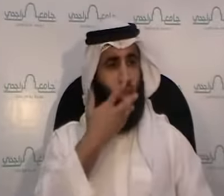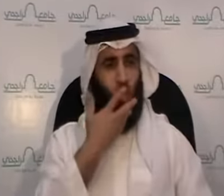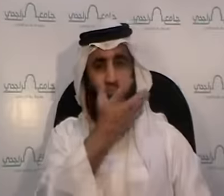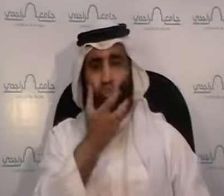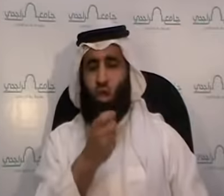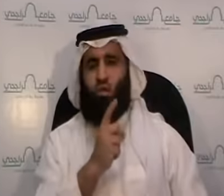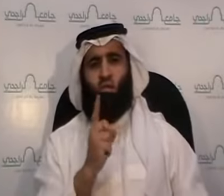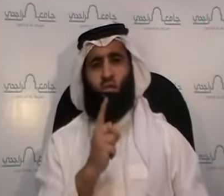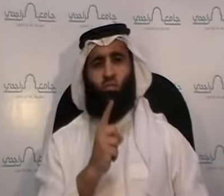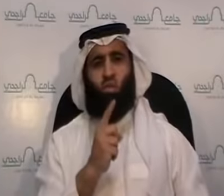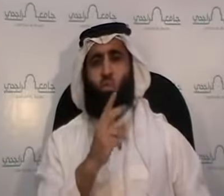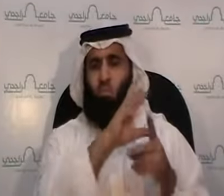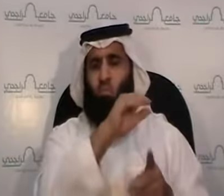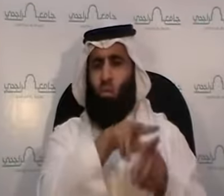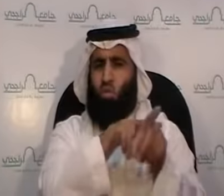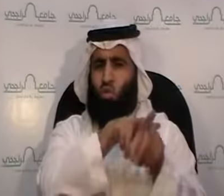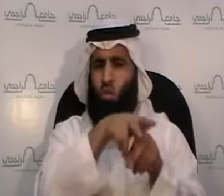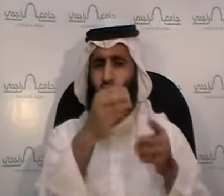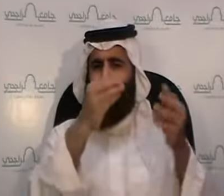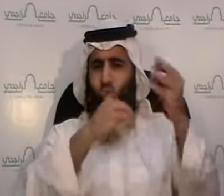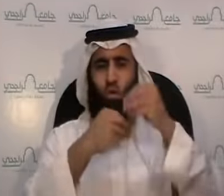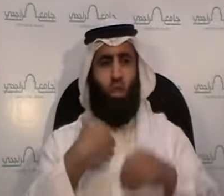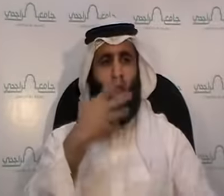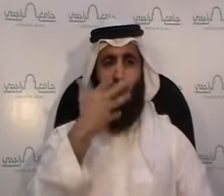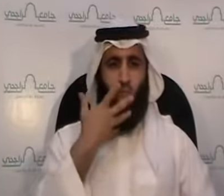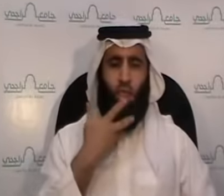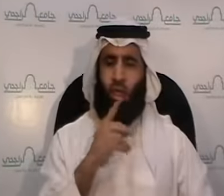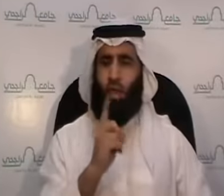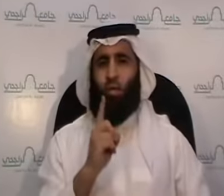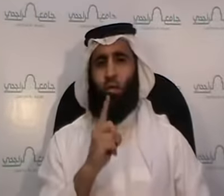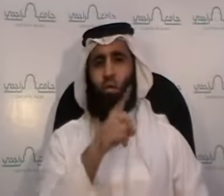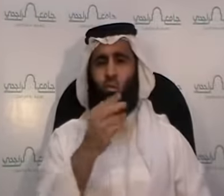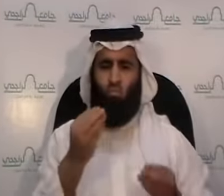الظالمين، وألا يحفل بما يثرثرون به من لغو وهذغ،